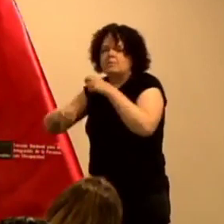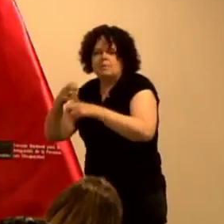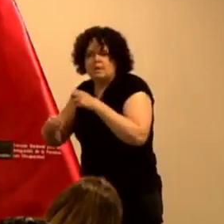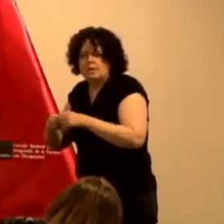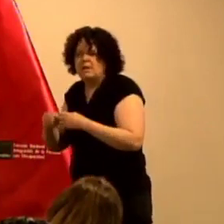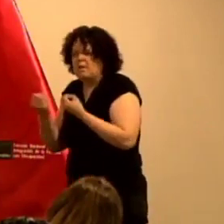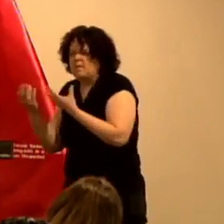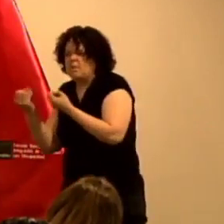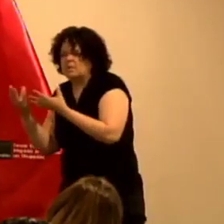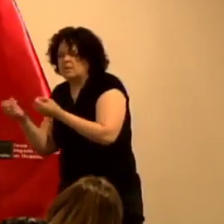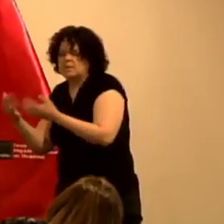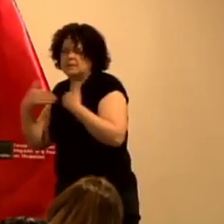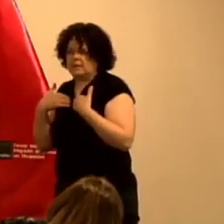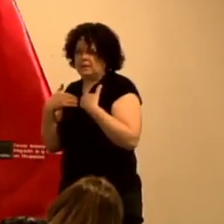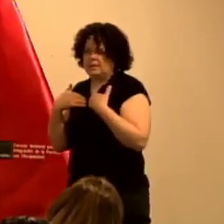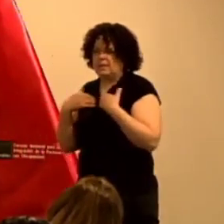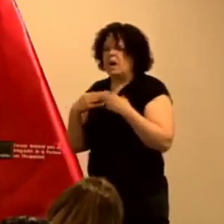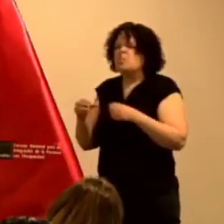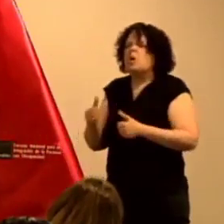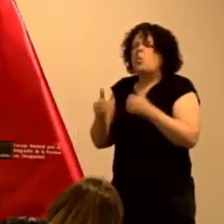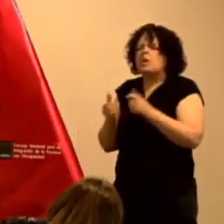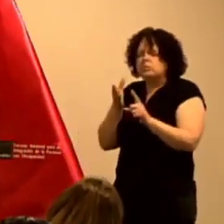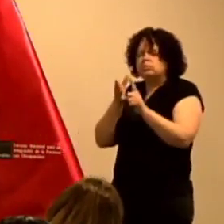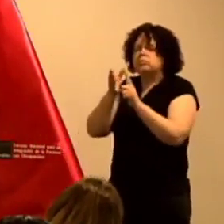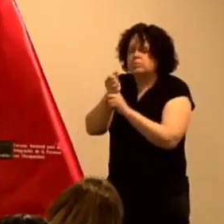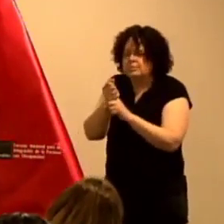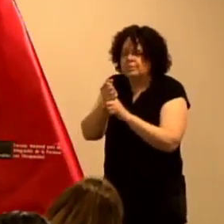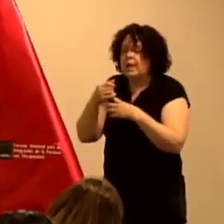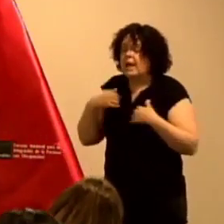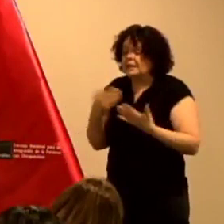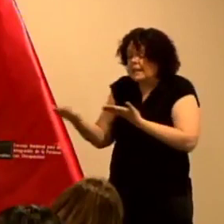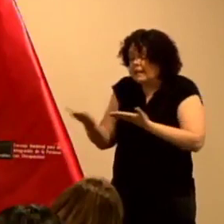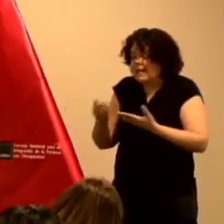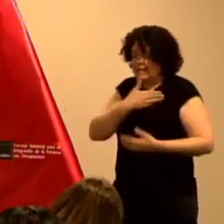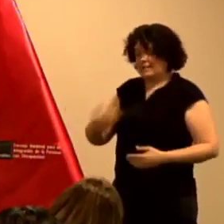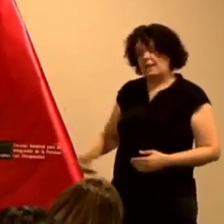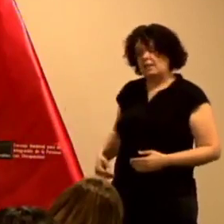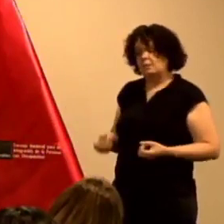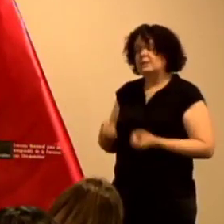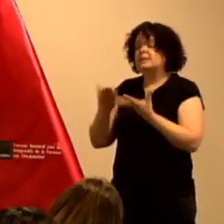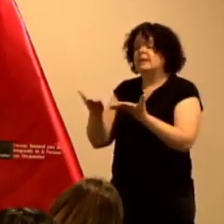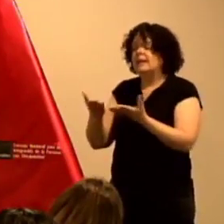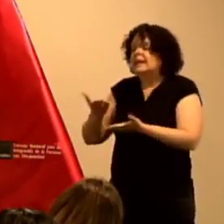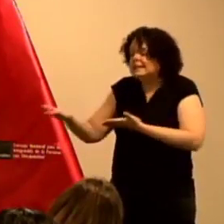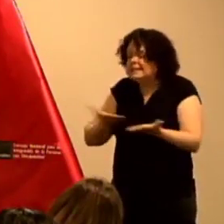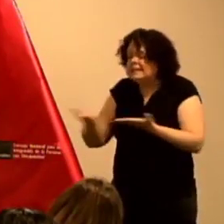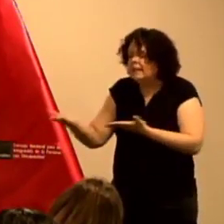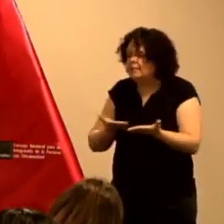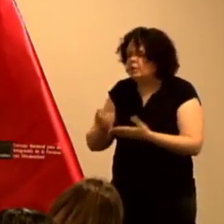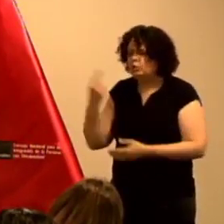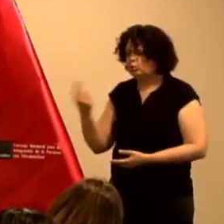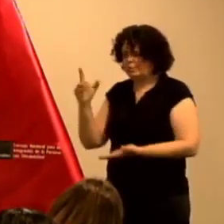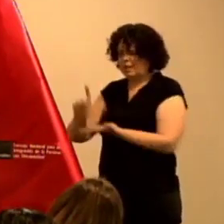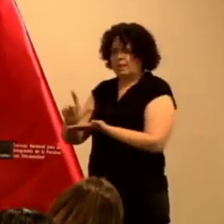finalmente, o lo que se busca finalmente es que el Estado implemente servicios descentralizados y de calidad dirigidos a las personas con discapacidad. Pero para